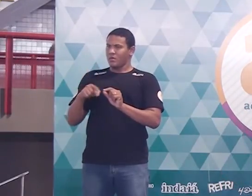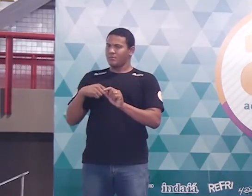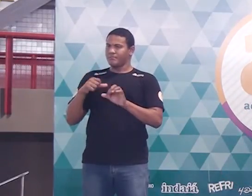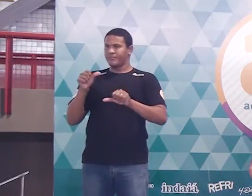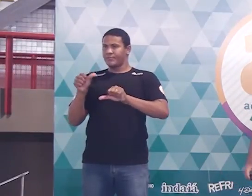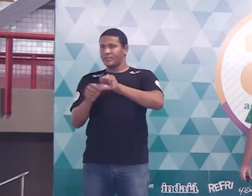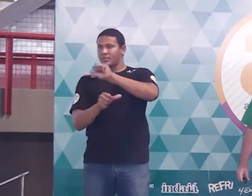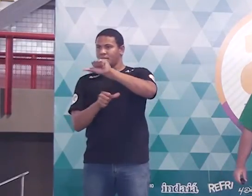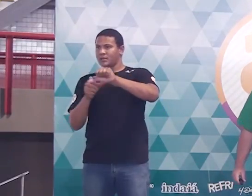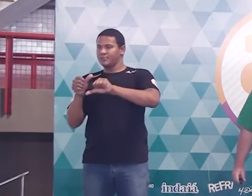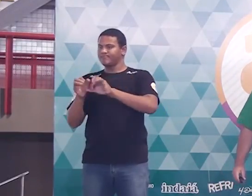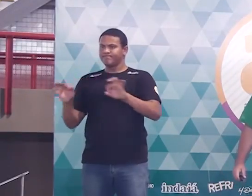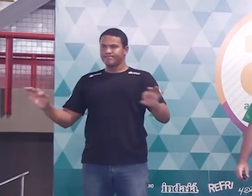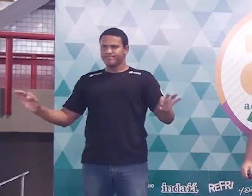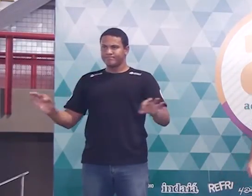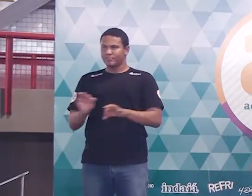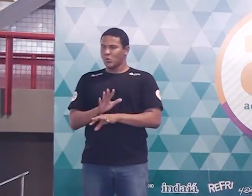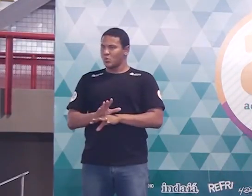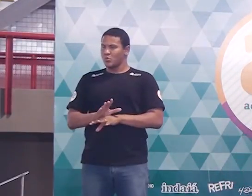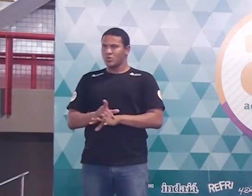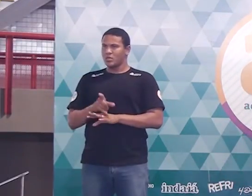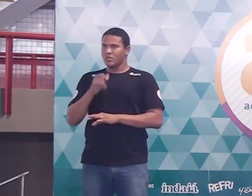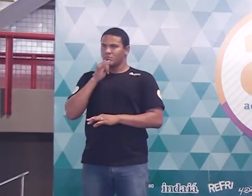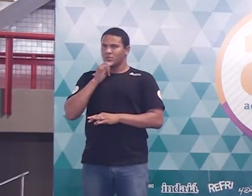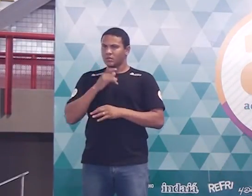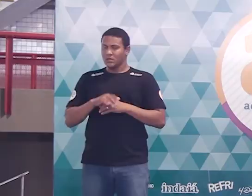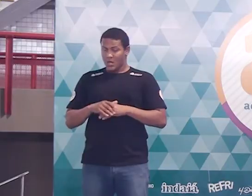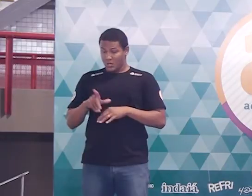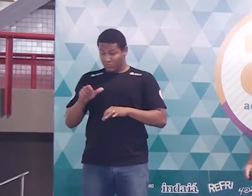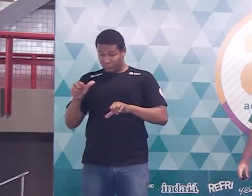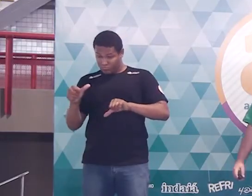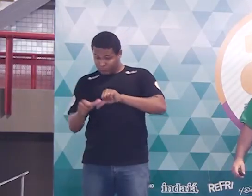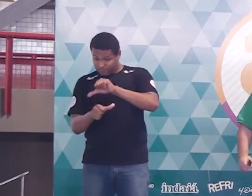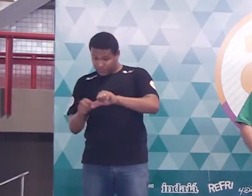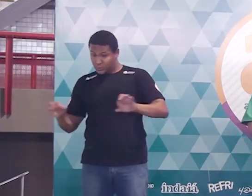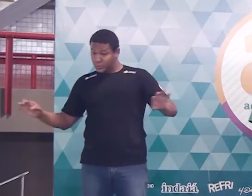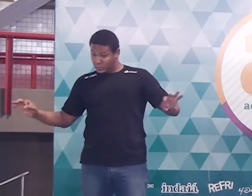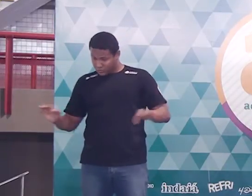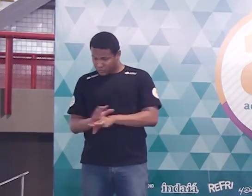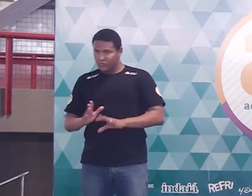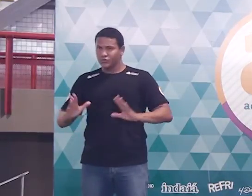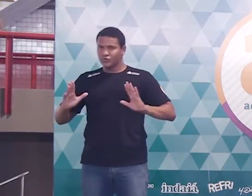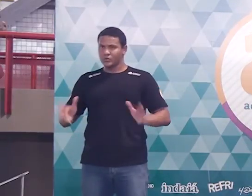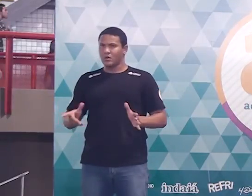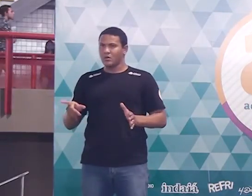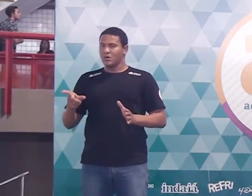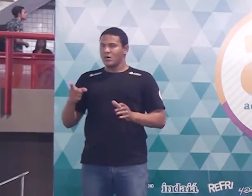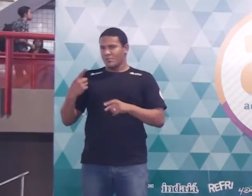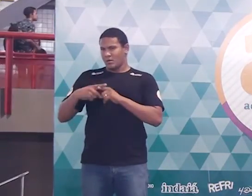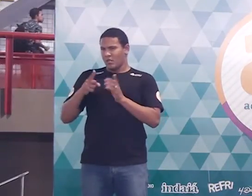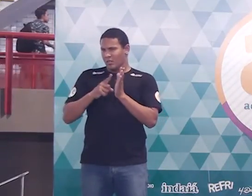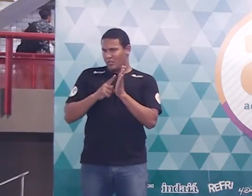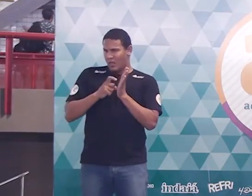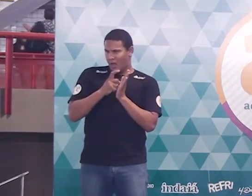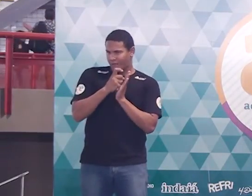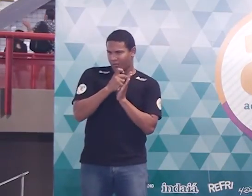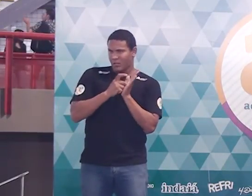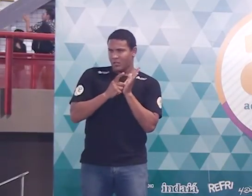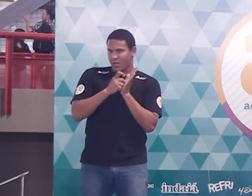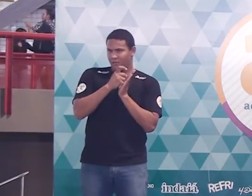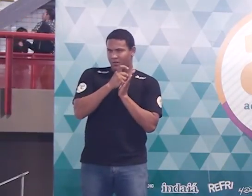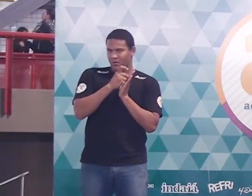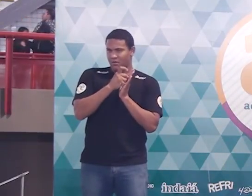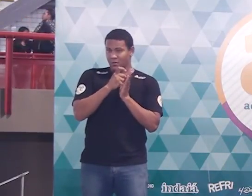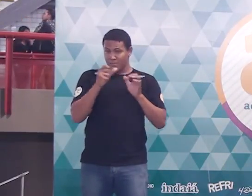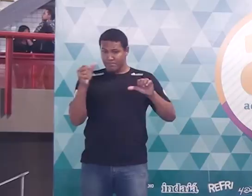quê? Completa. Se tem metamorfose completa, a fase larval do inseto é uma larva. E o adulto